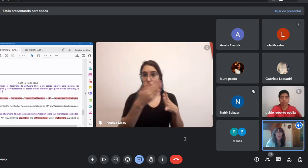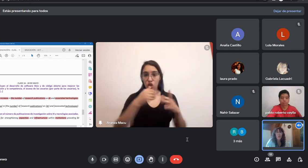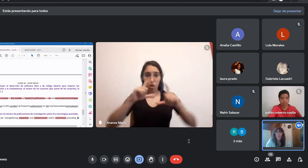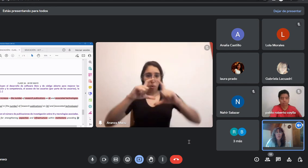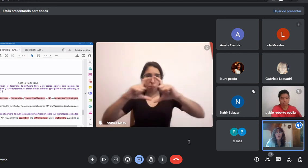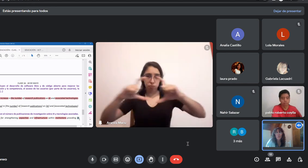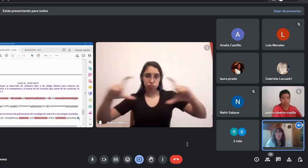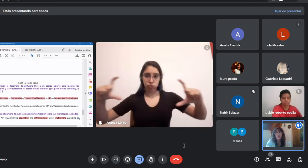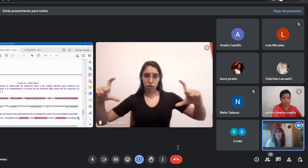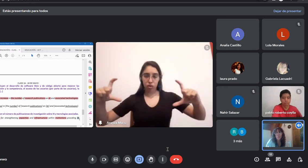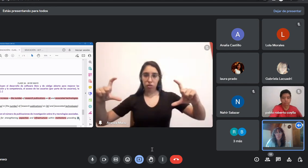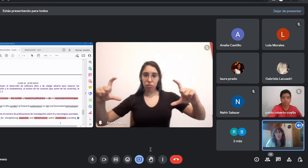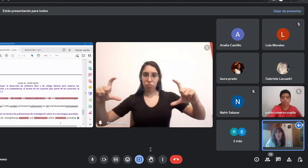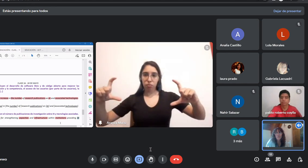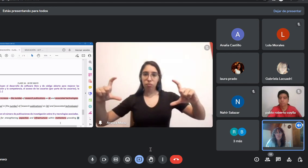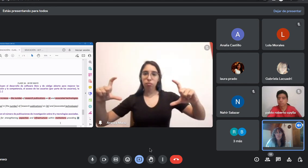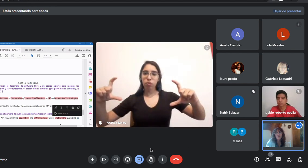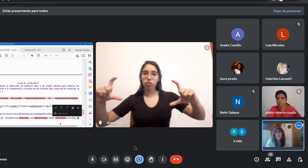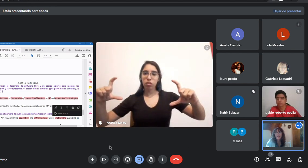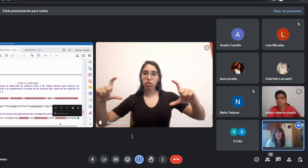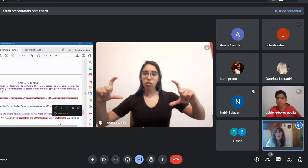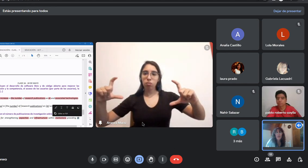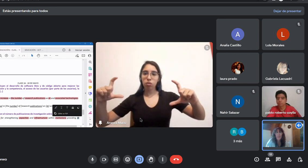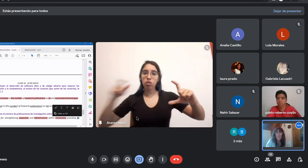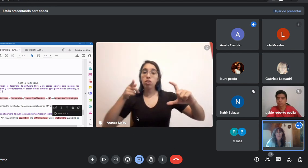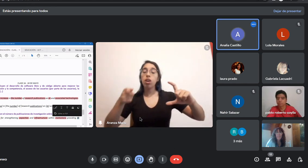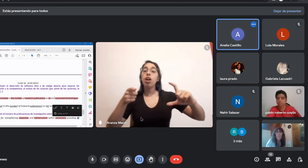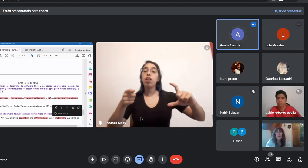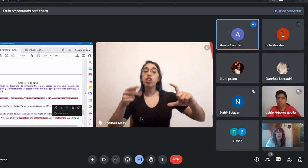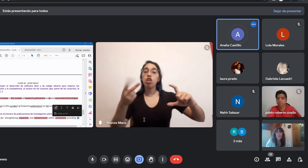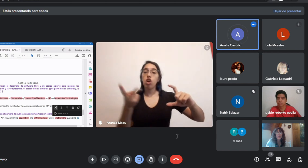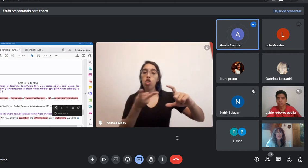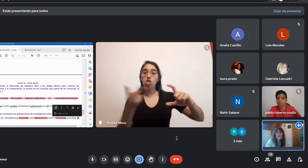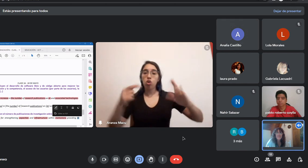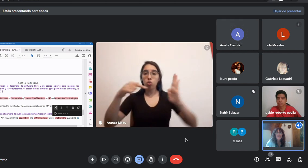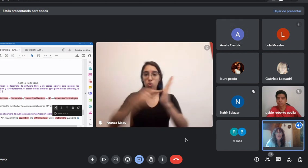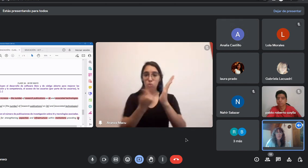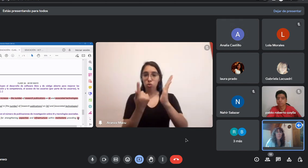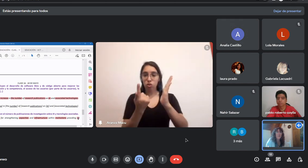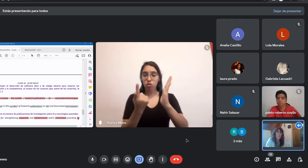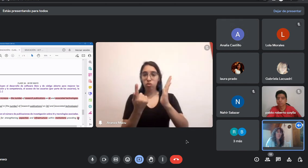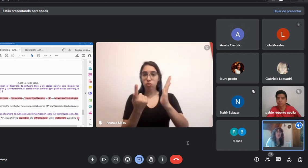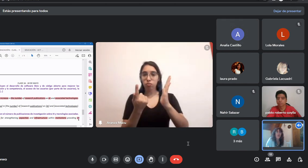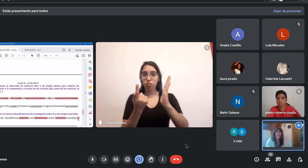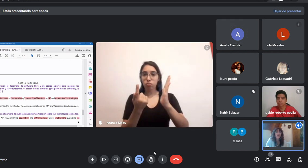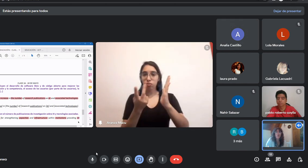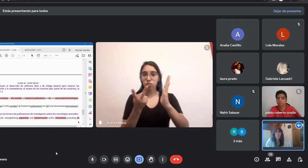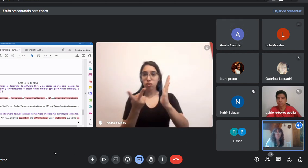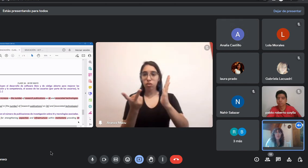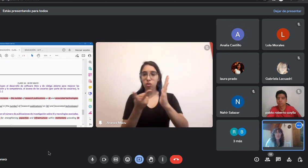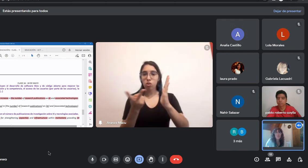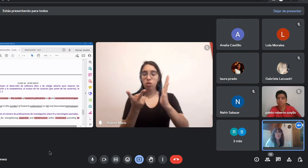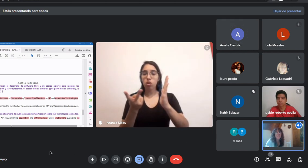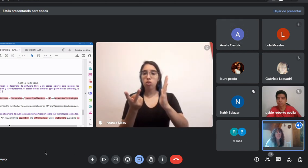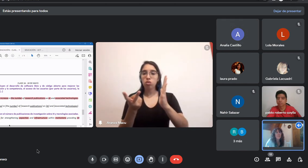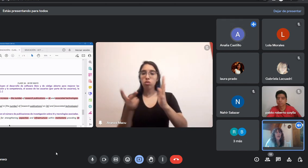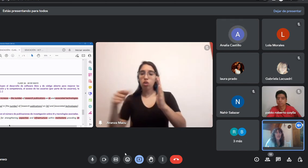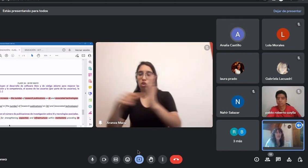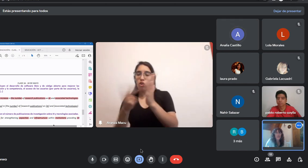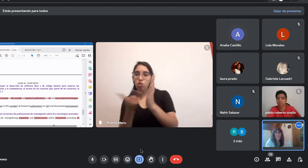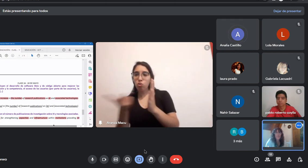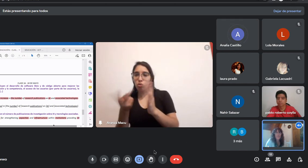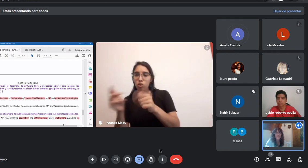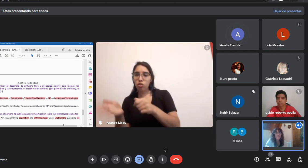tenemos dos núcleos, ¿sí? Pero tienen un premodificador en común. Entonces sí